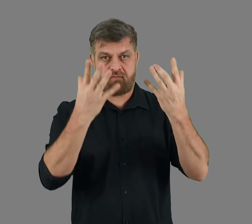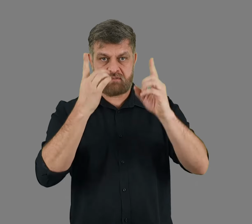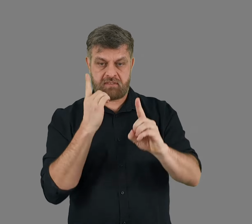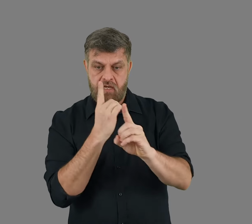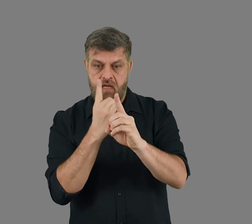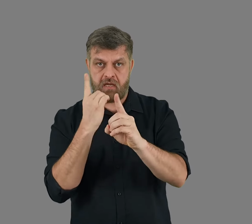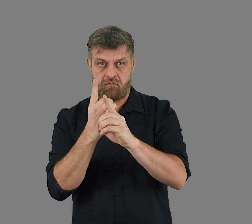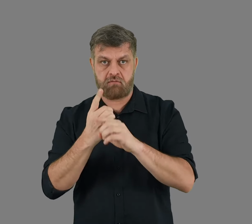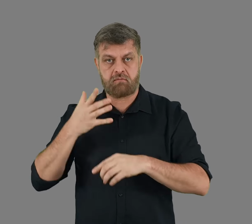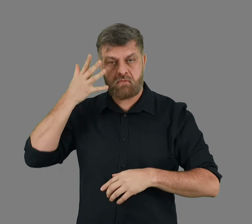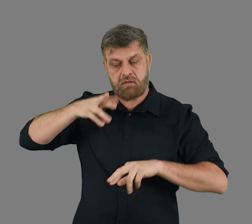entre outros.